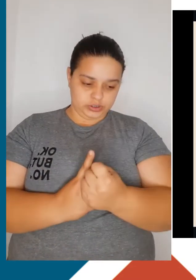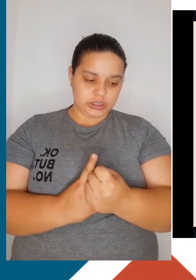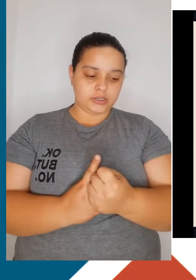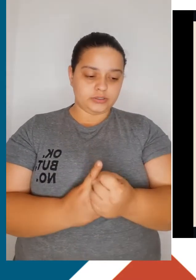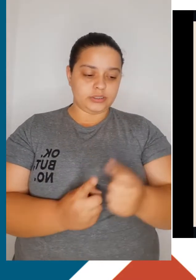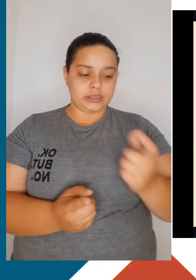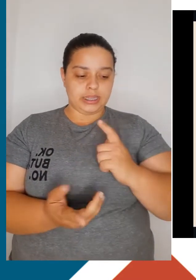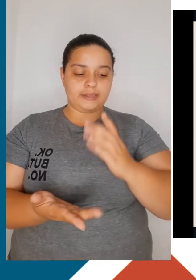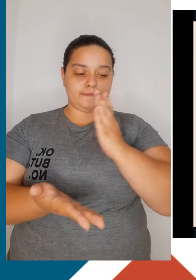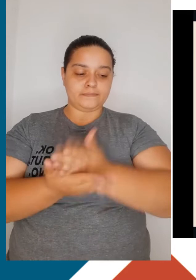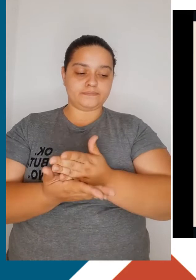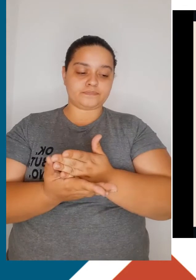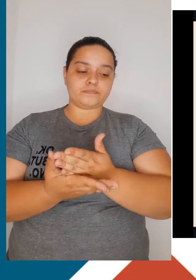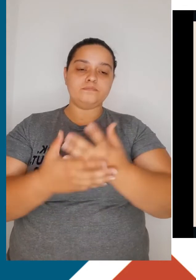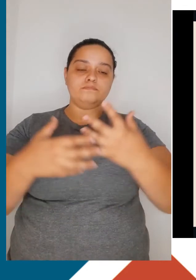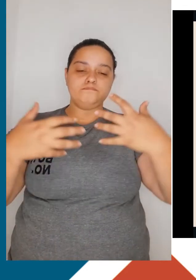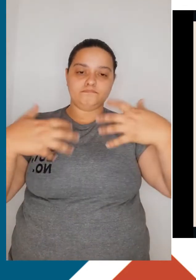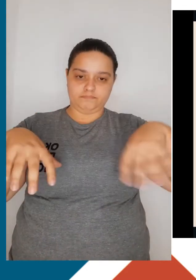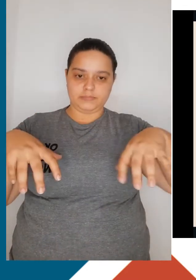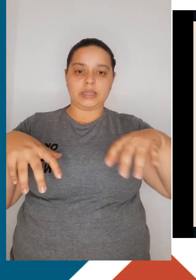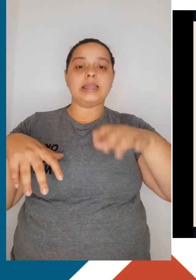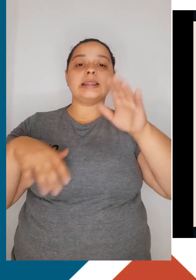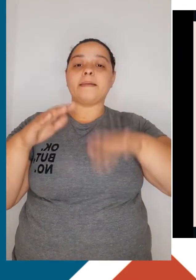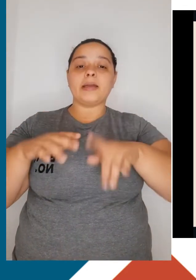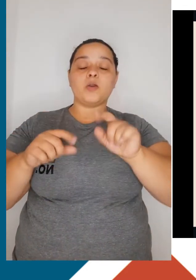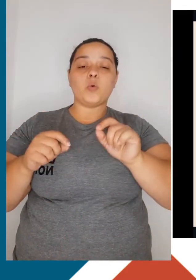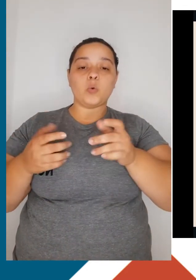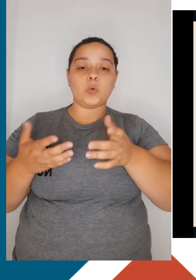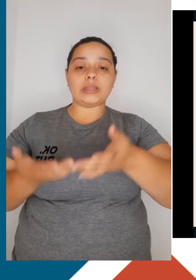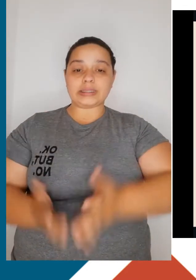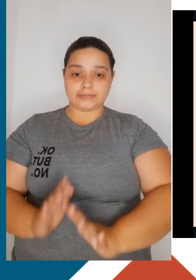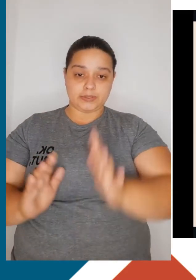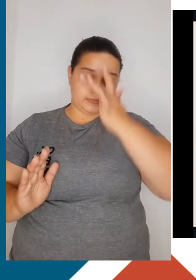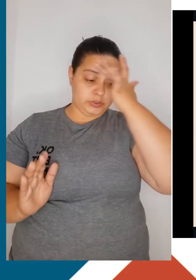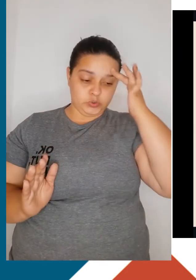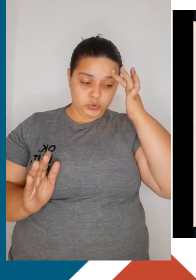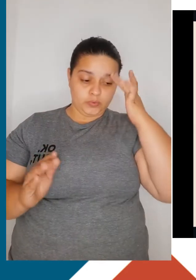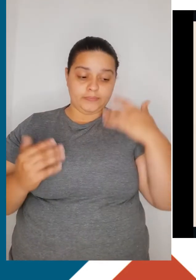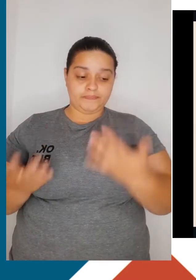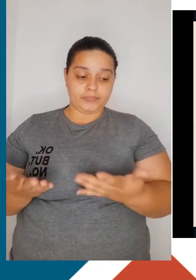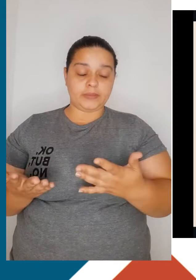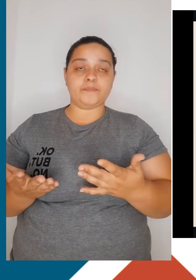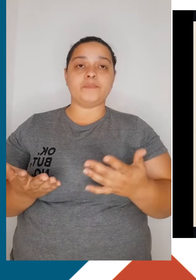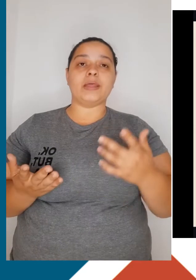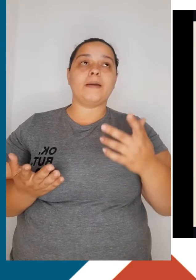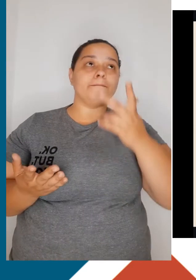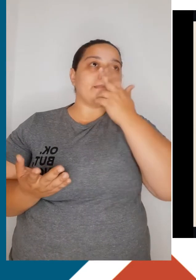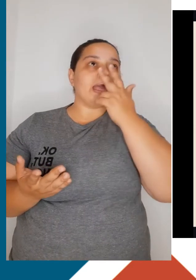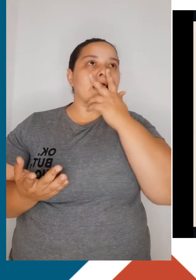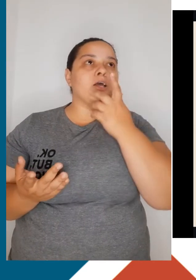né? Classificada de acordo com o nascimento das pessoas. E aí,